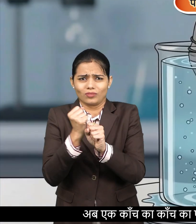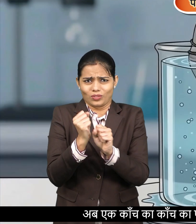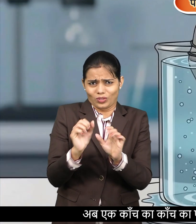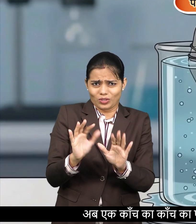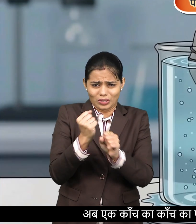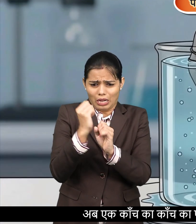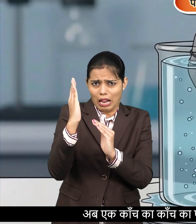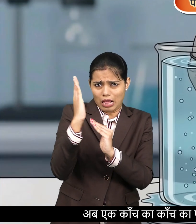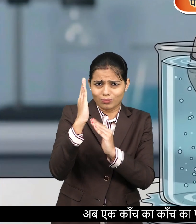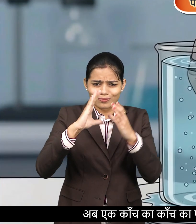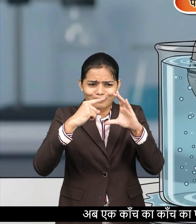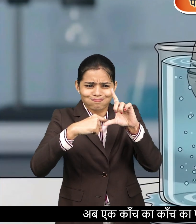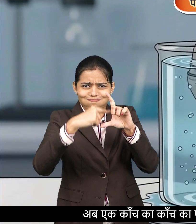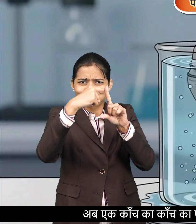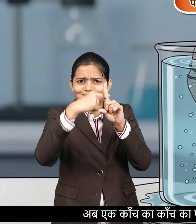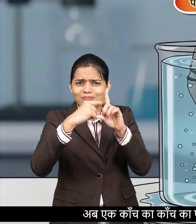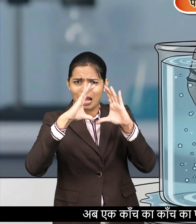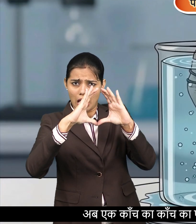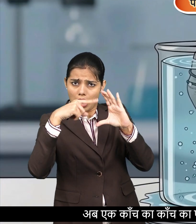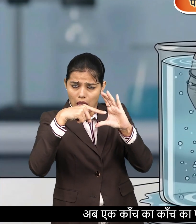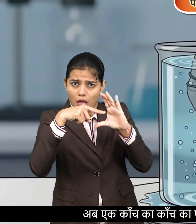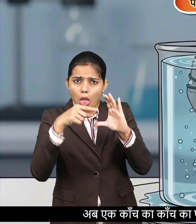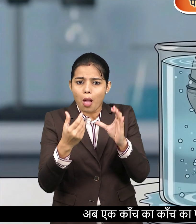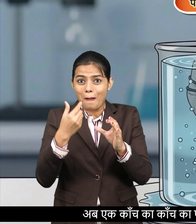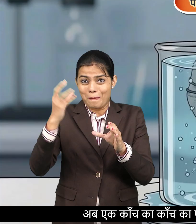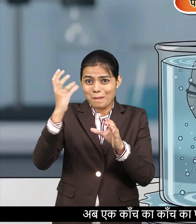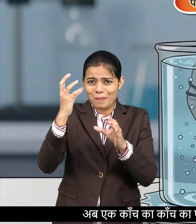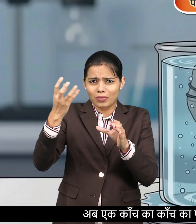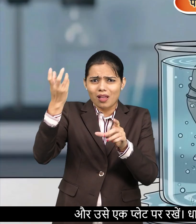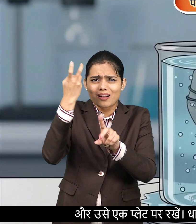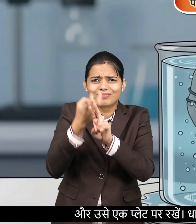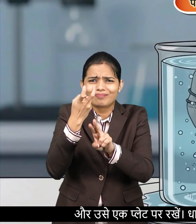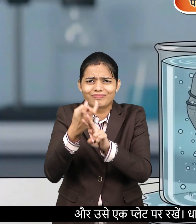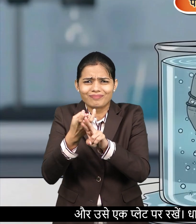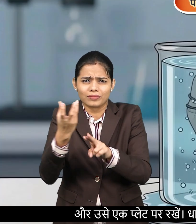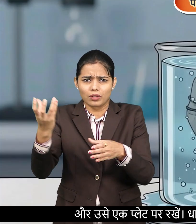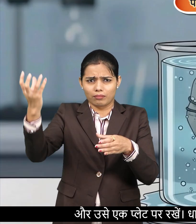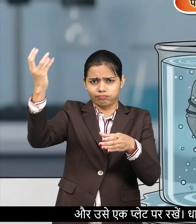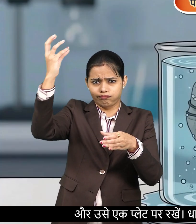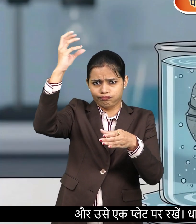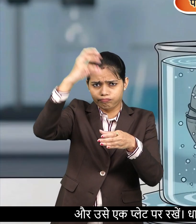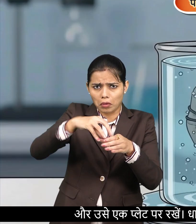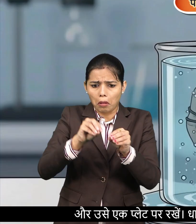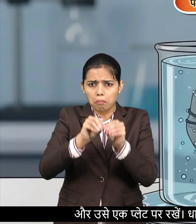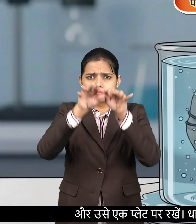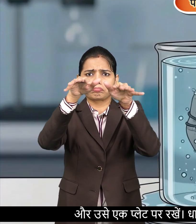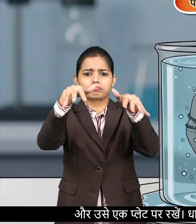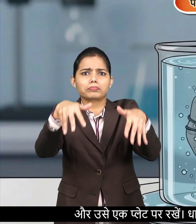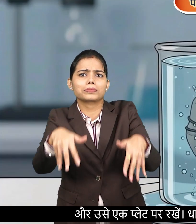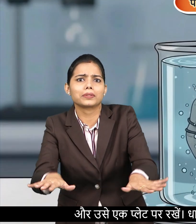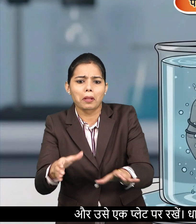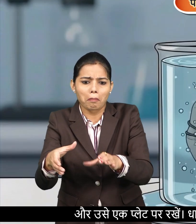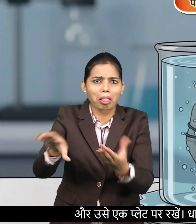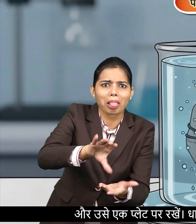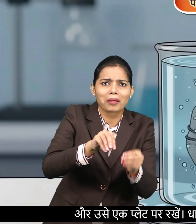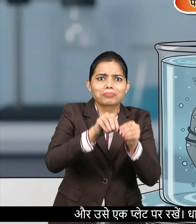आप एक कांच का पात्र बीकर लें जिसे पानी से पूरी तरह भरा हो और उसे एक प्लेट पर रखें। धागे से